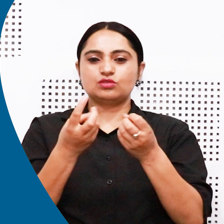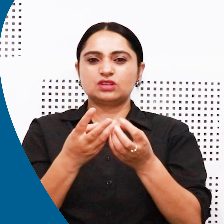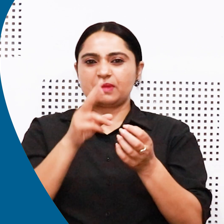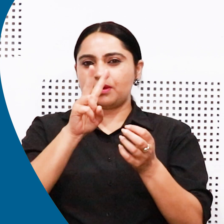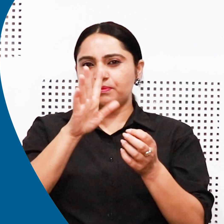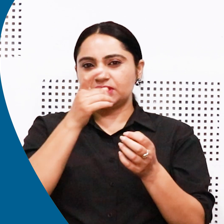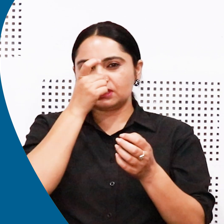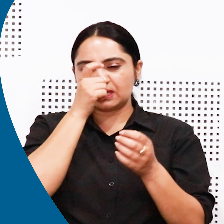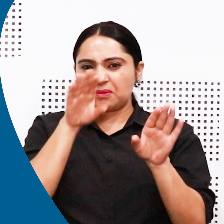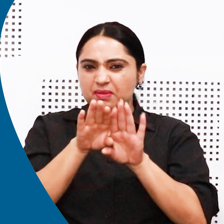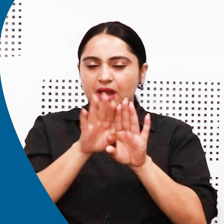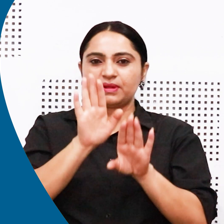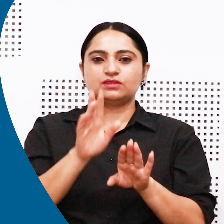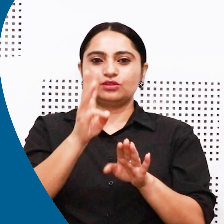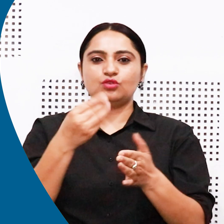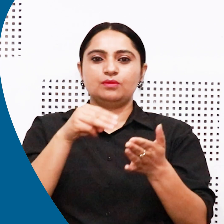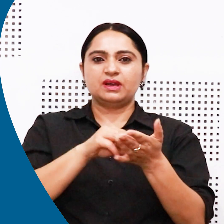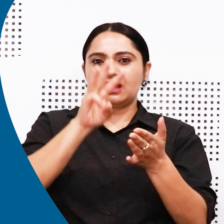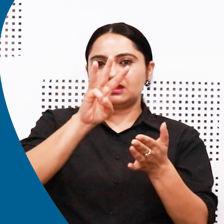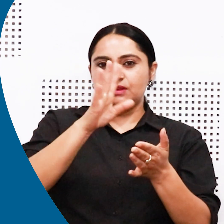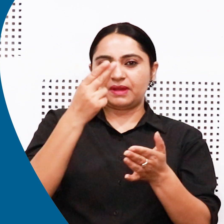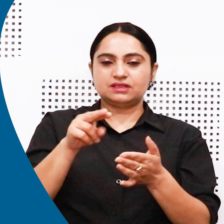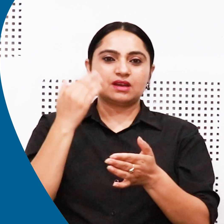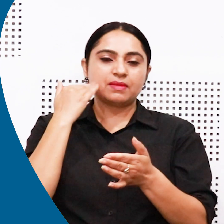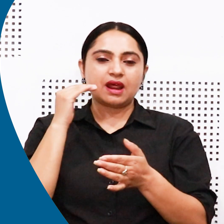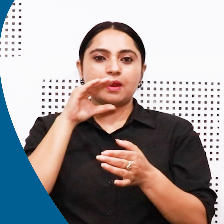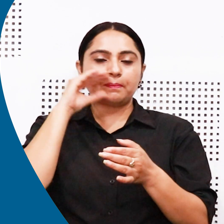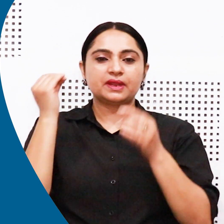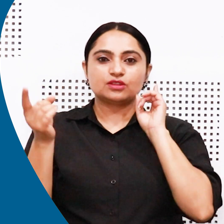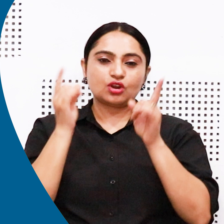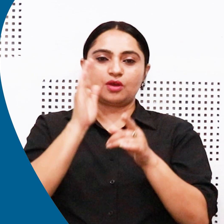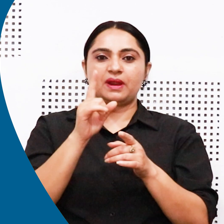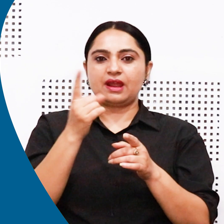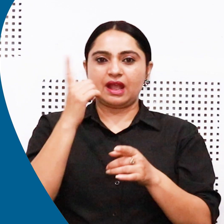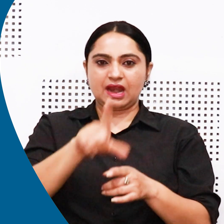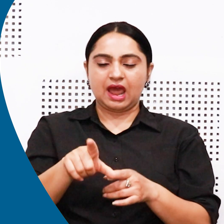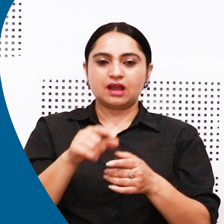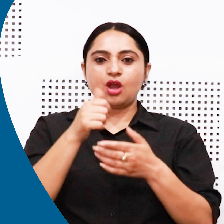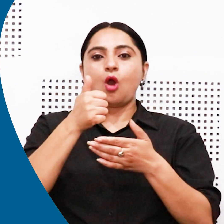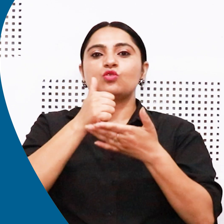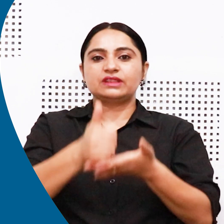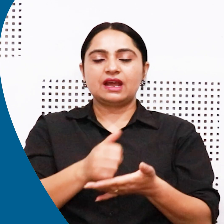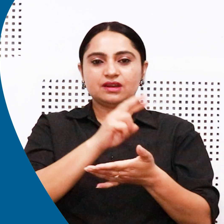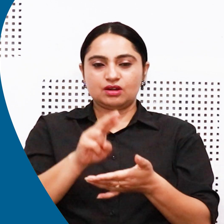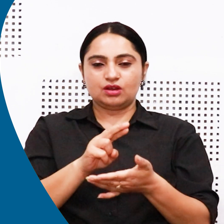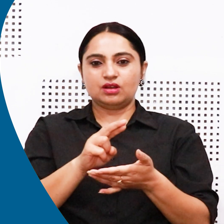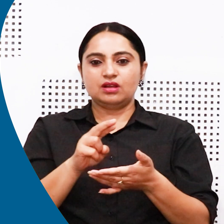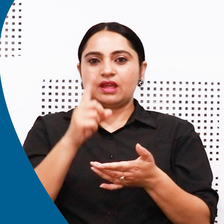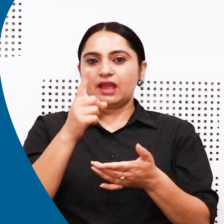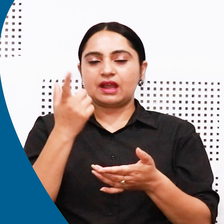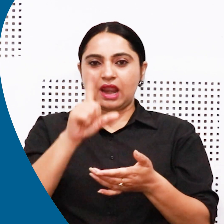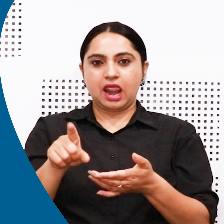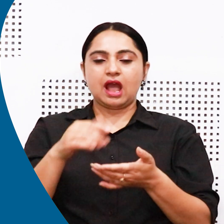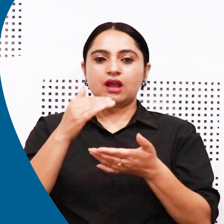2500 हाराहारी छ। ती मध्ये 35 जना महिलालाई वीरेन्द्रनगर नगरपालिकाले 1 लाख अनुदान र 1 लाख रुपियाँ सहुलियत